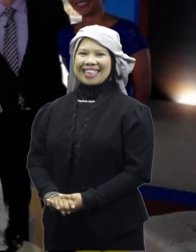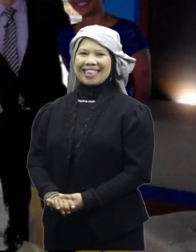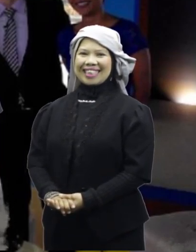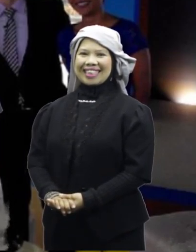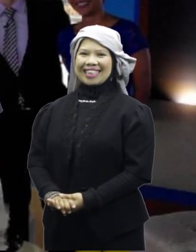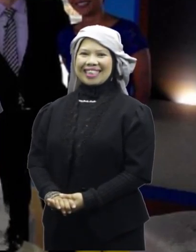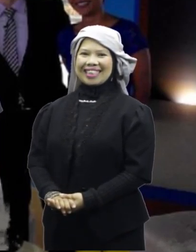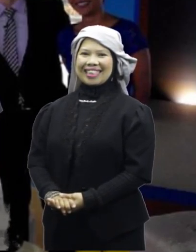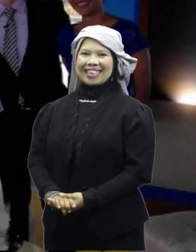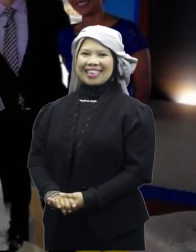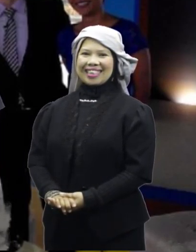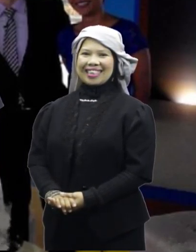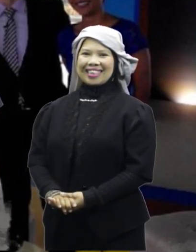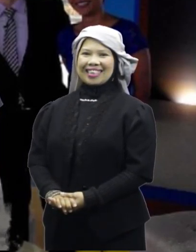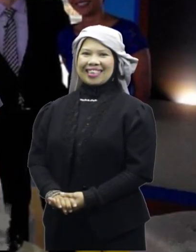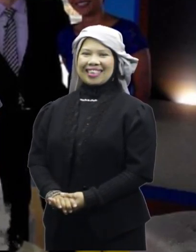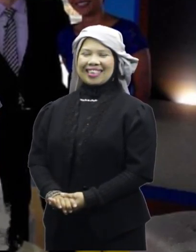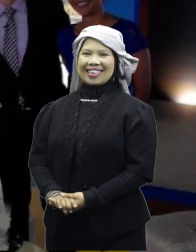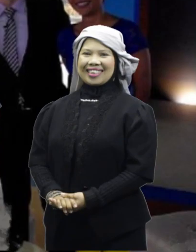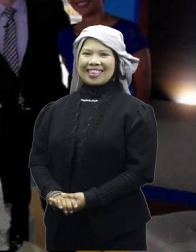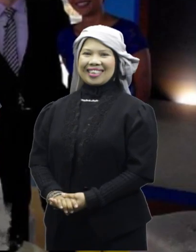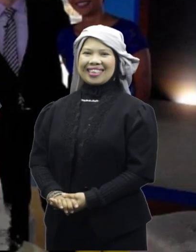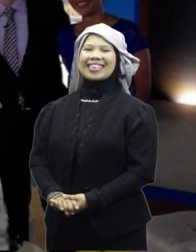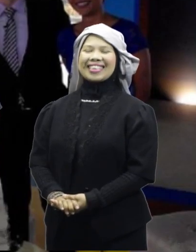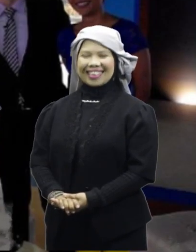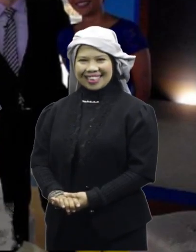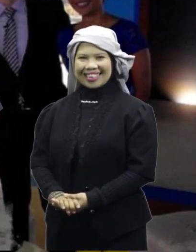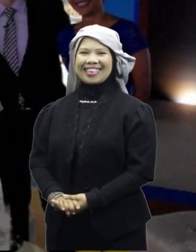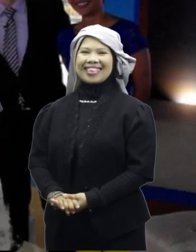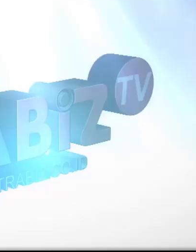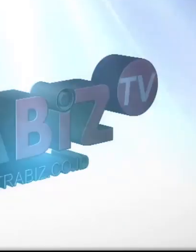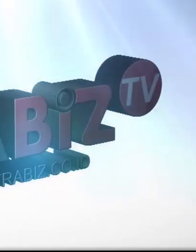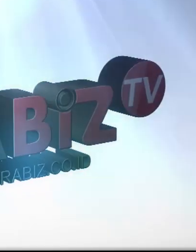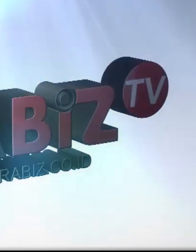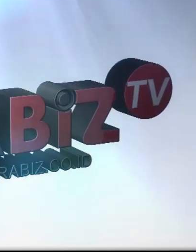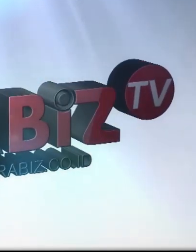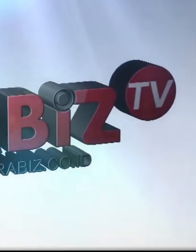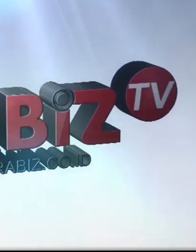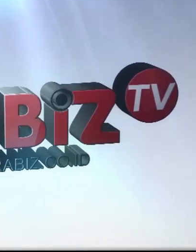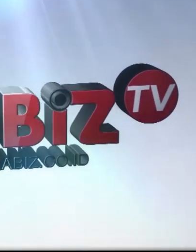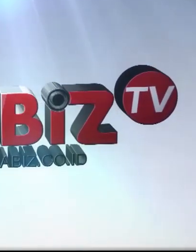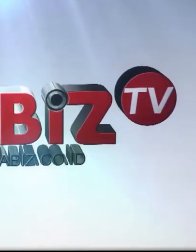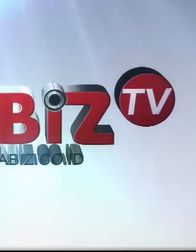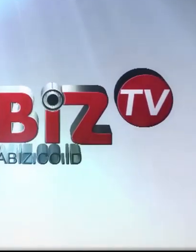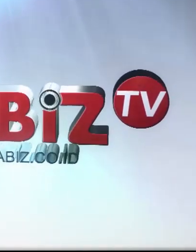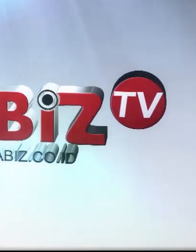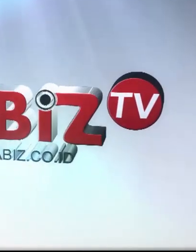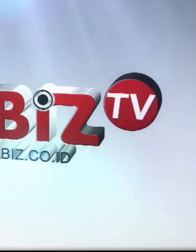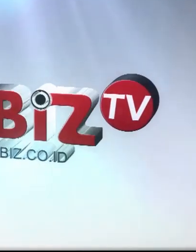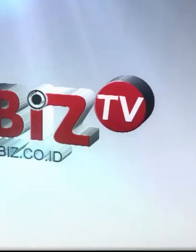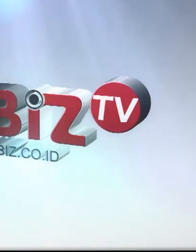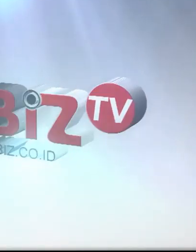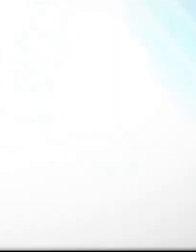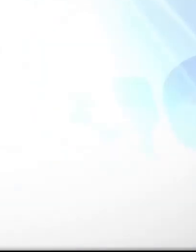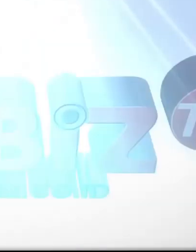Saja semoga bermanfaat. Assalamualaikum warahmatullahi wabarakatuh. Thank you.